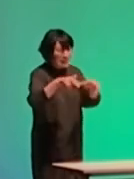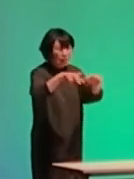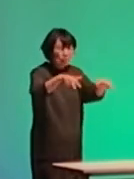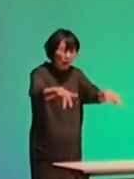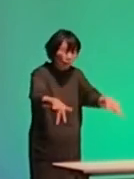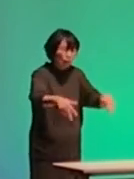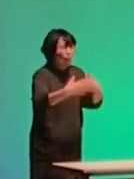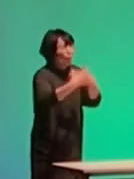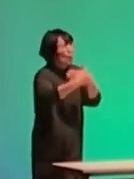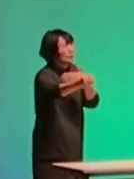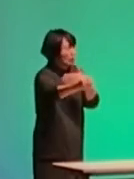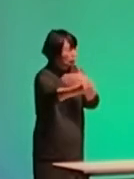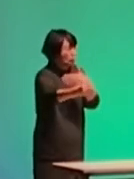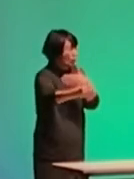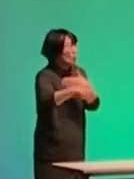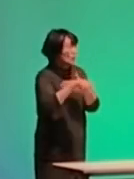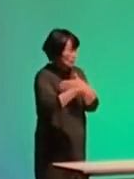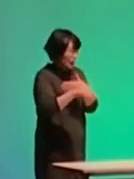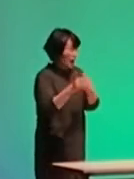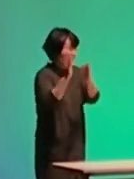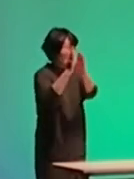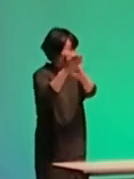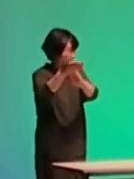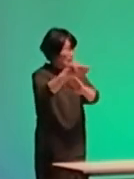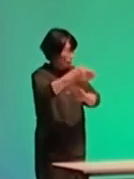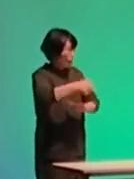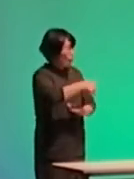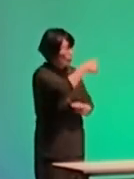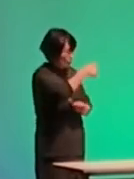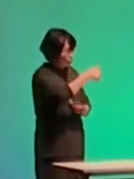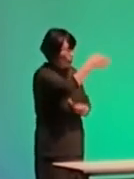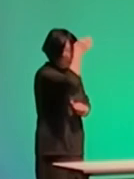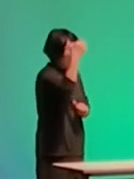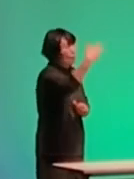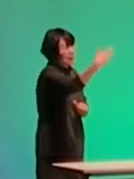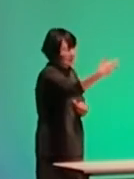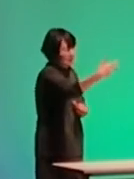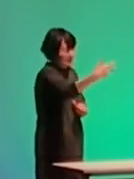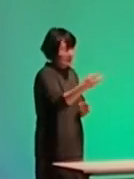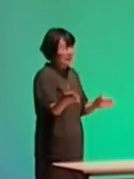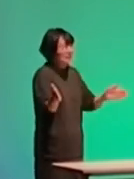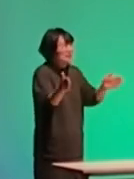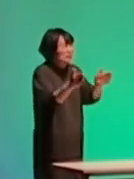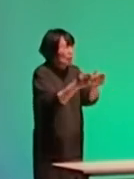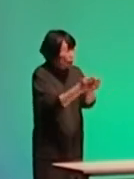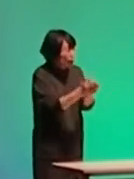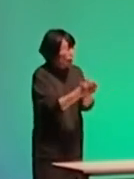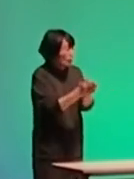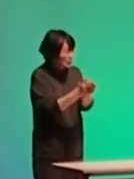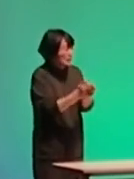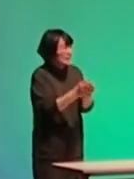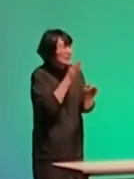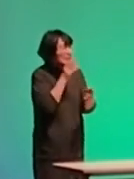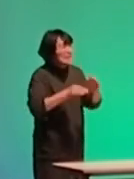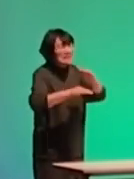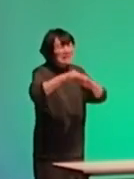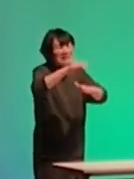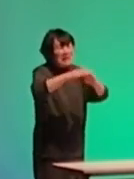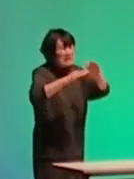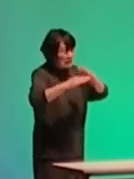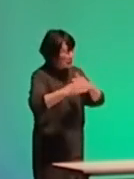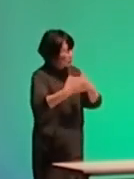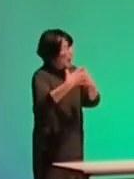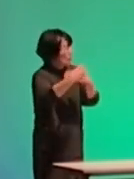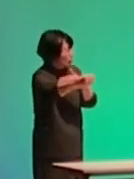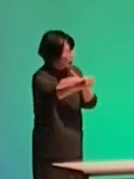モデルをですね、プロップステーションと今兵庫県、そして神戸市とか三者一体になって、実績作りっていいますか、そういうモデル作